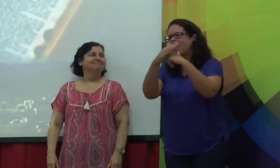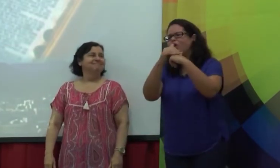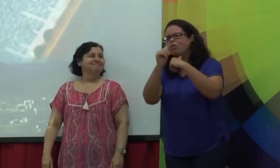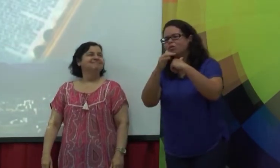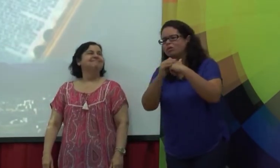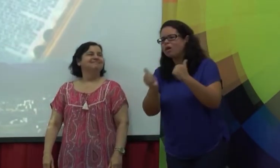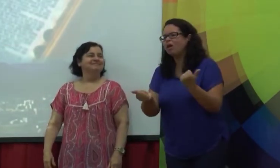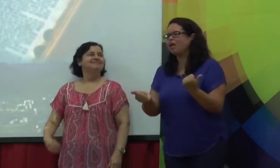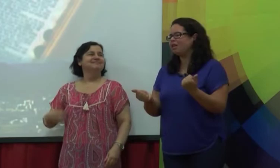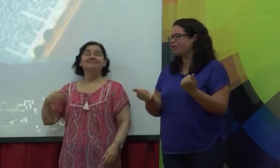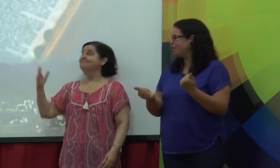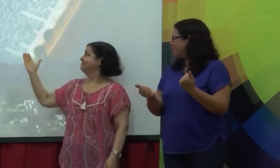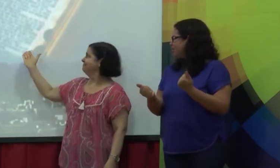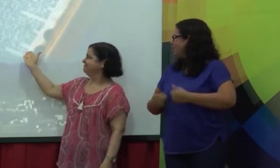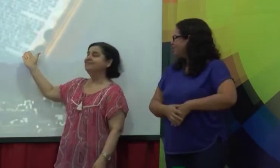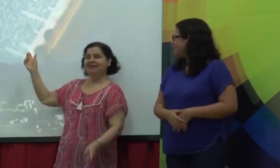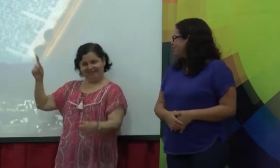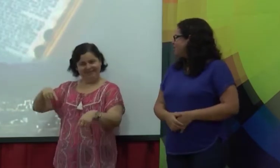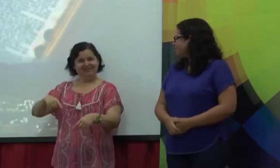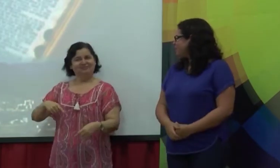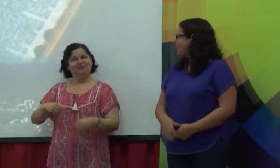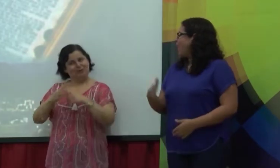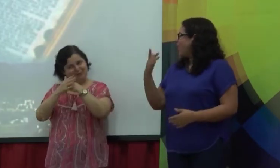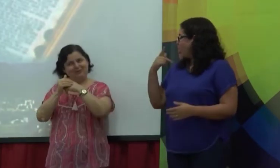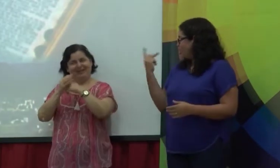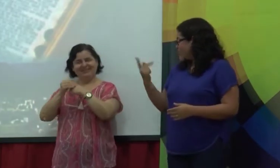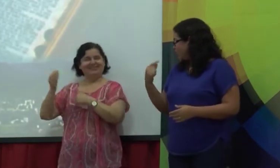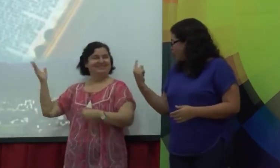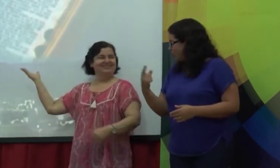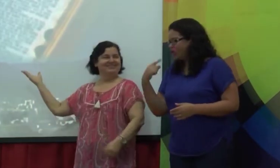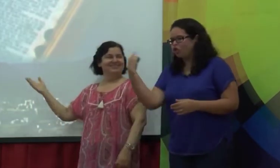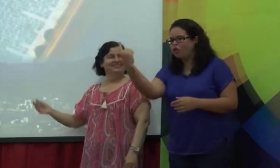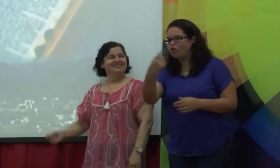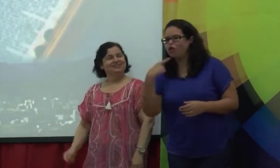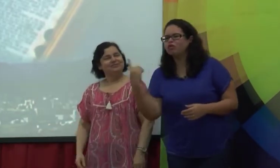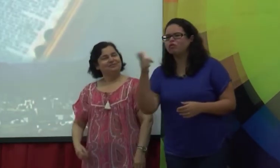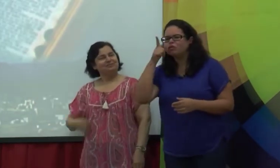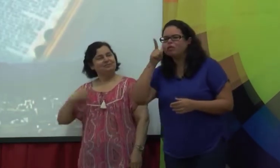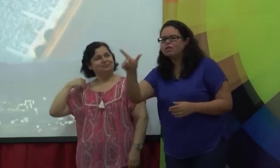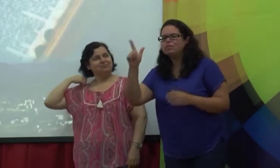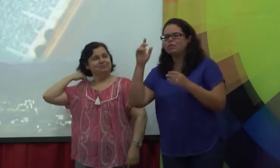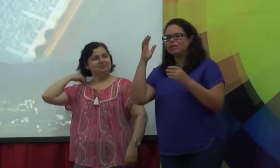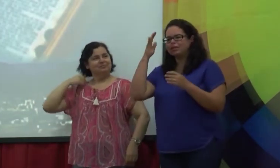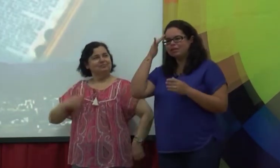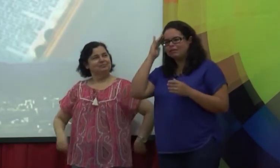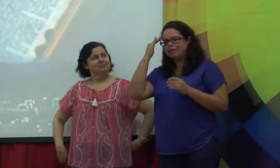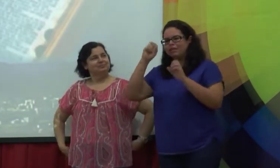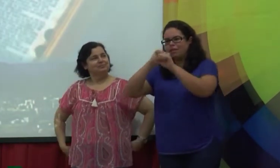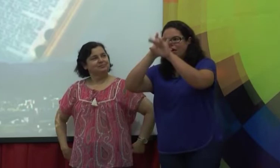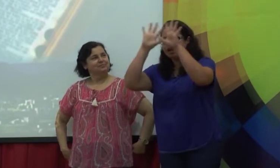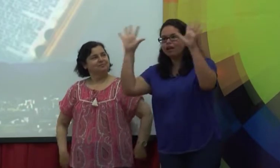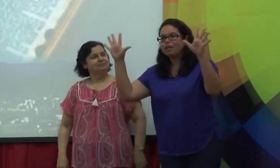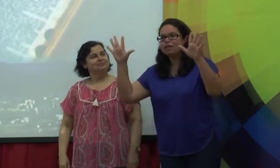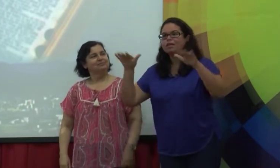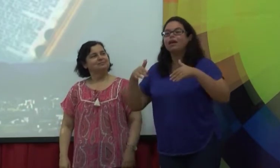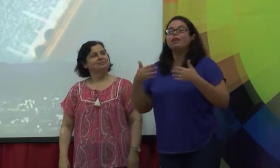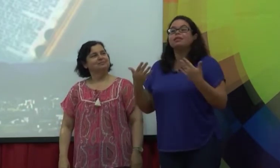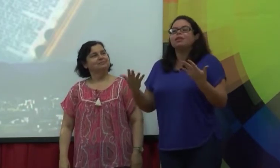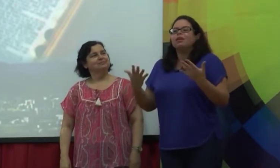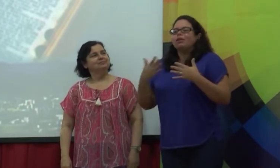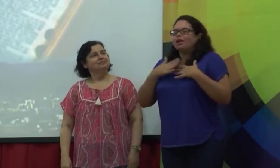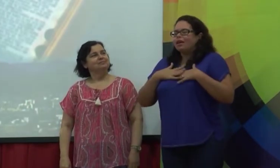explica, né, é o nosso consolo. Nós conseguimos